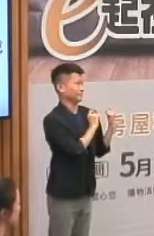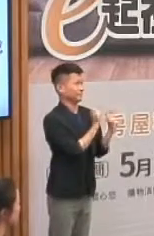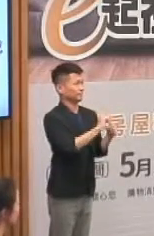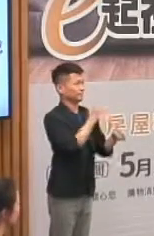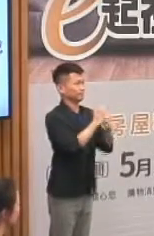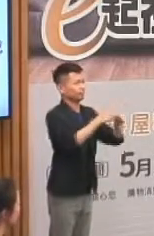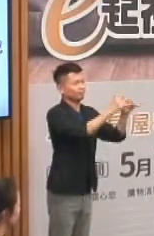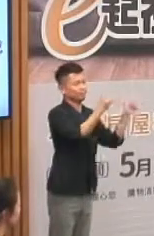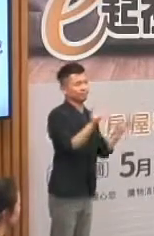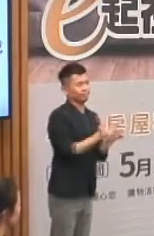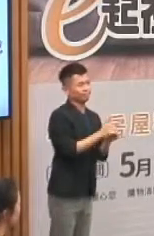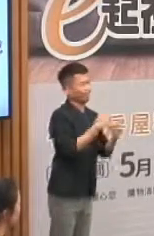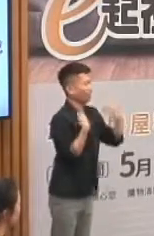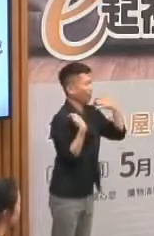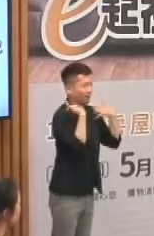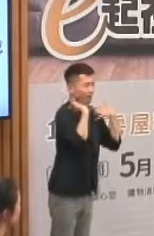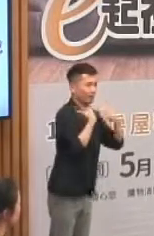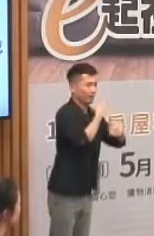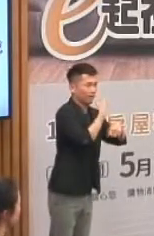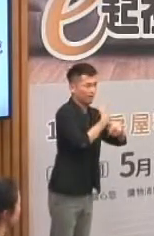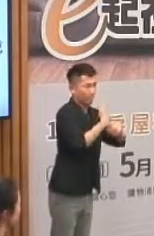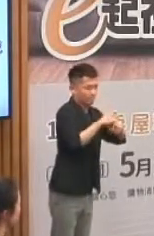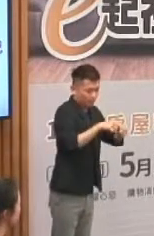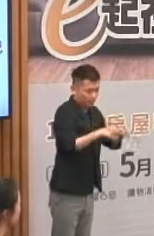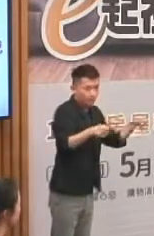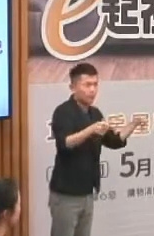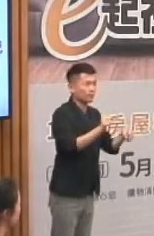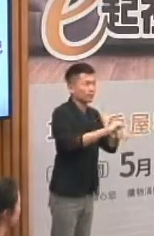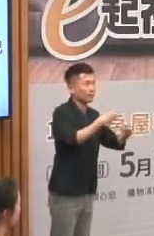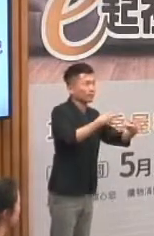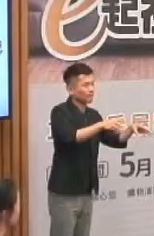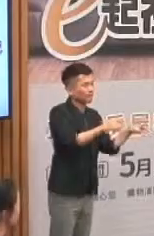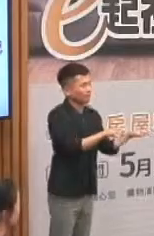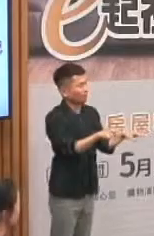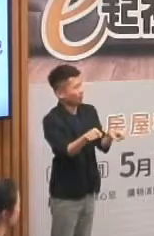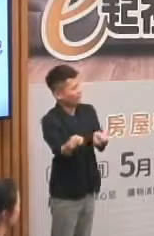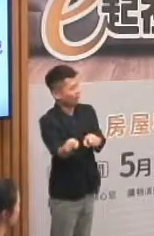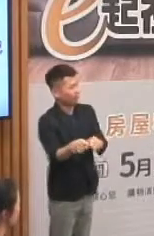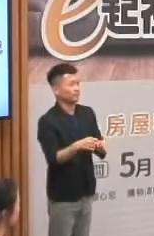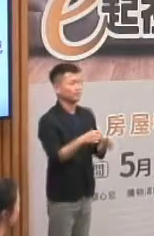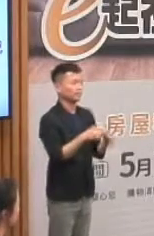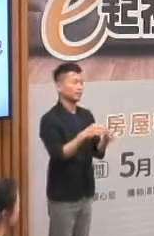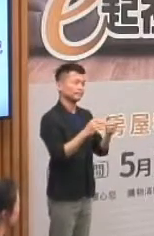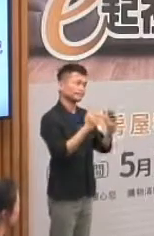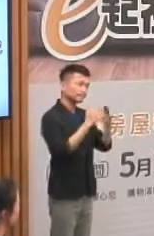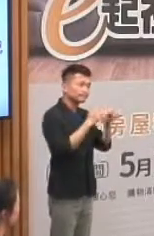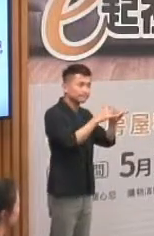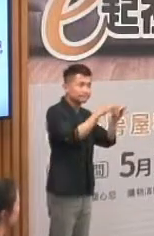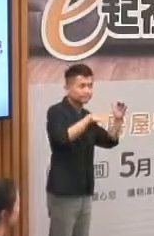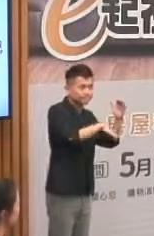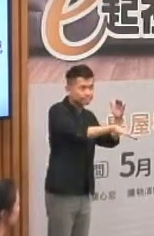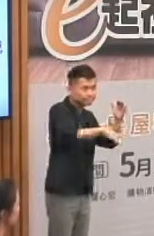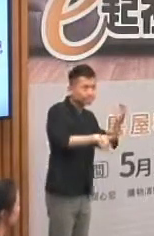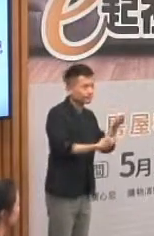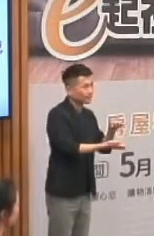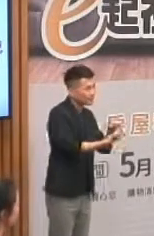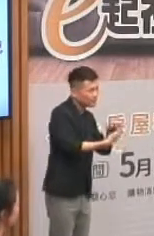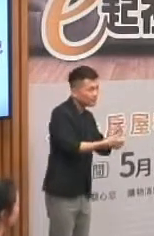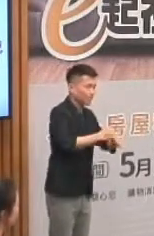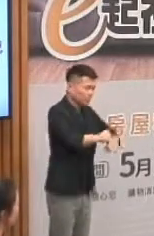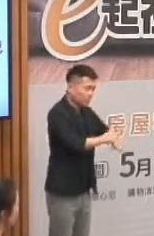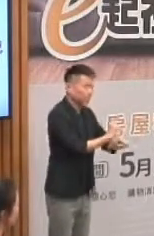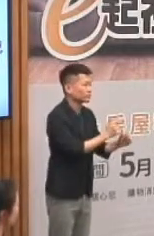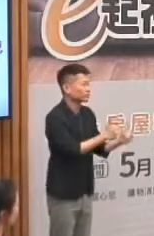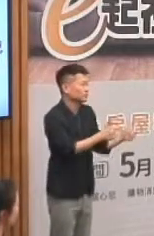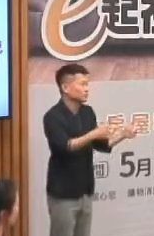上班族，然后他们的时间可能会比较长，也会加班，然后或者是说像是一些家庭主妇，他们会在家里面没有办法出